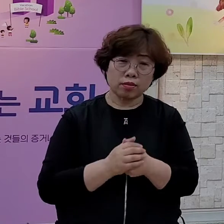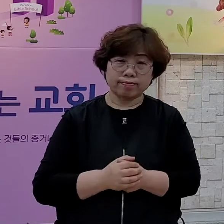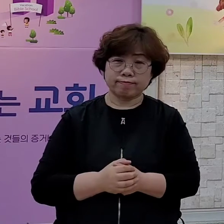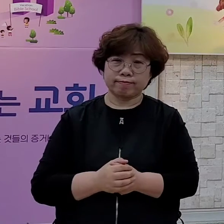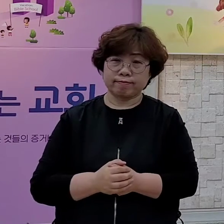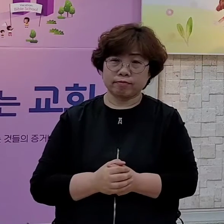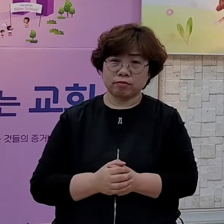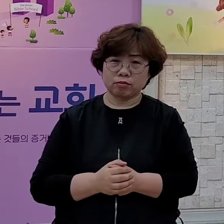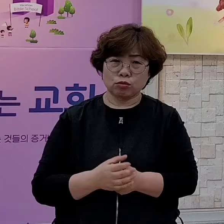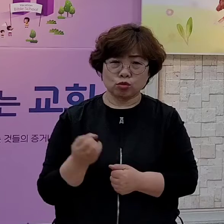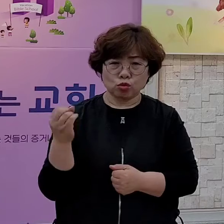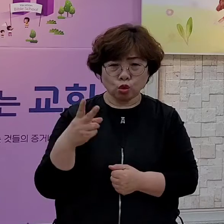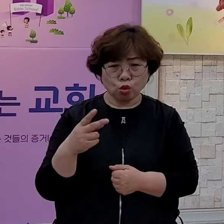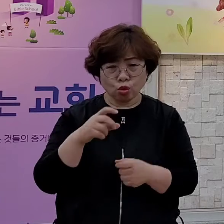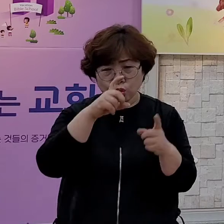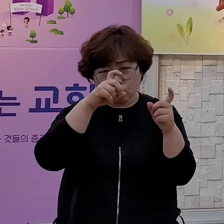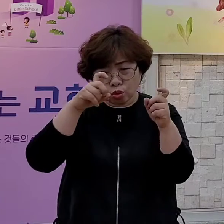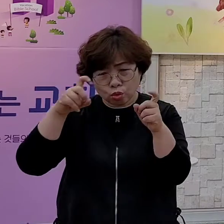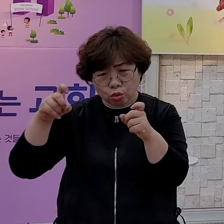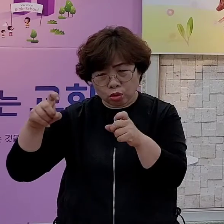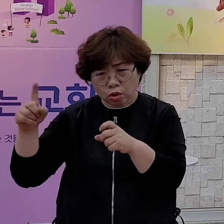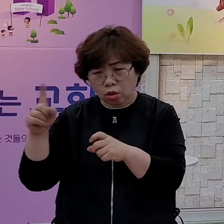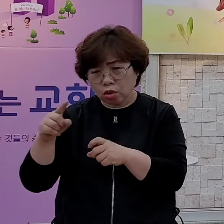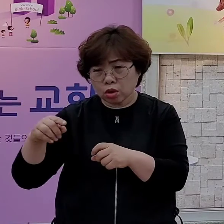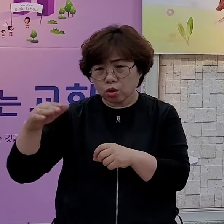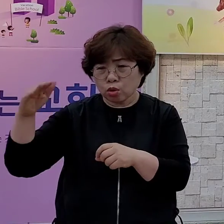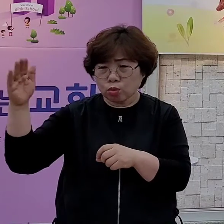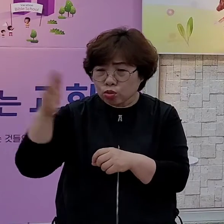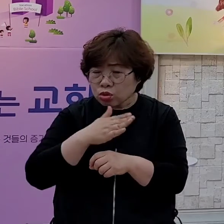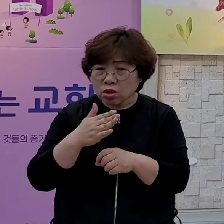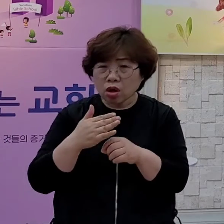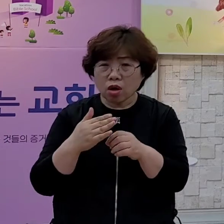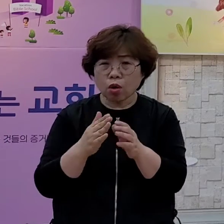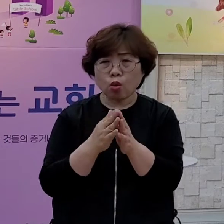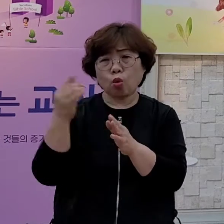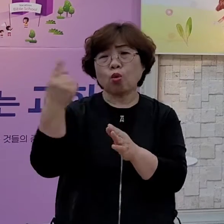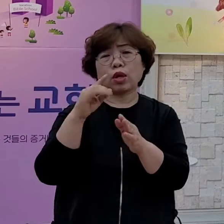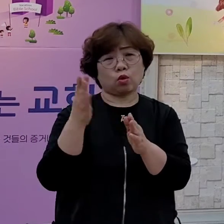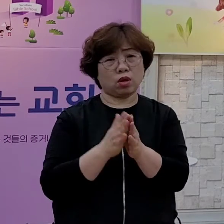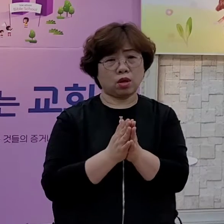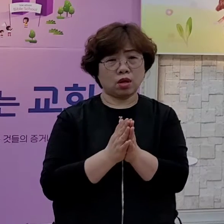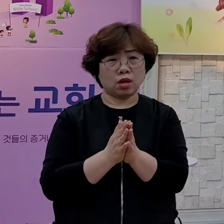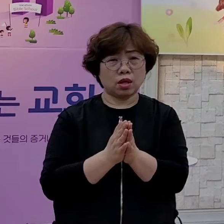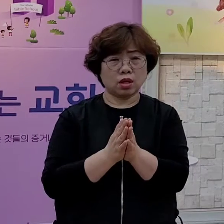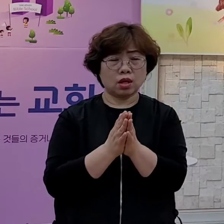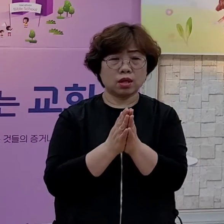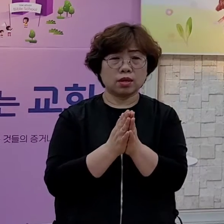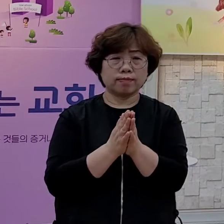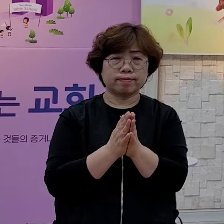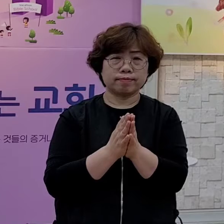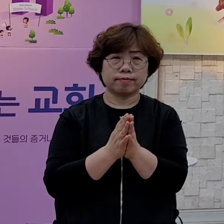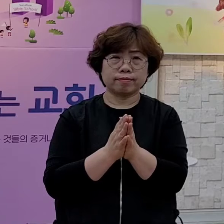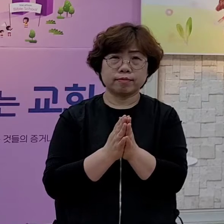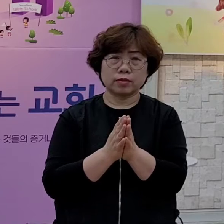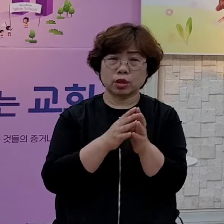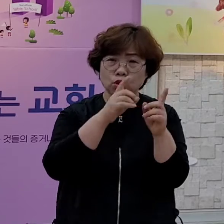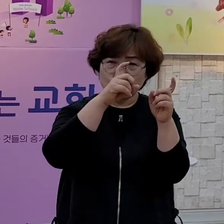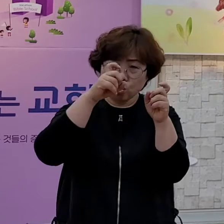유혹이 어디서부터 올까요? 아주 중요한 문제들이에요. 왜 오냐, 유혹. 그리고 어디서